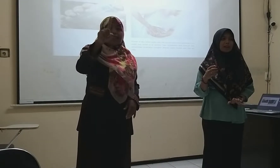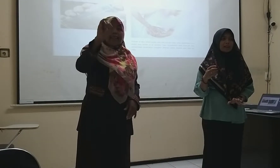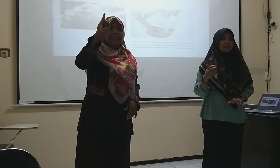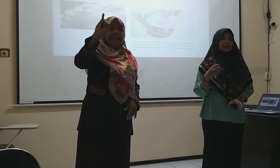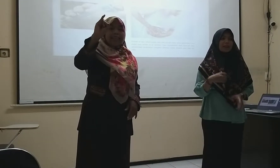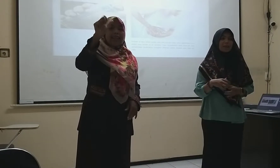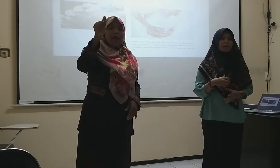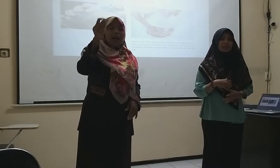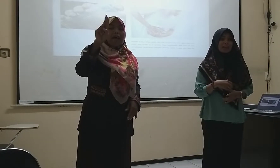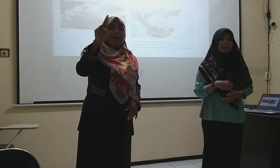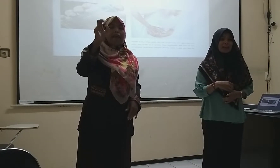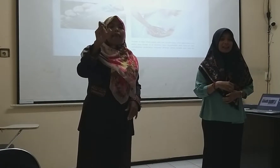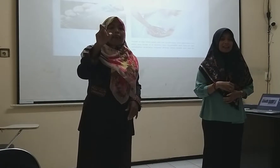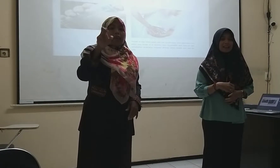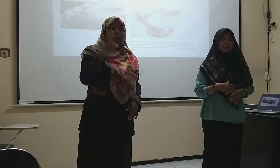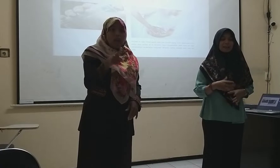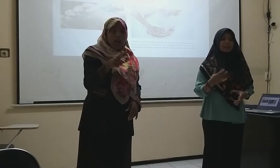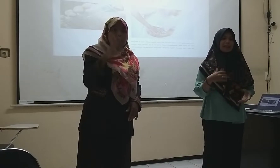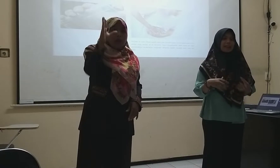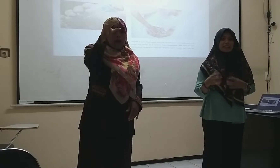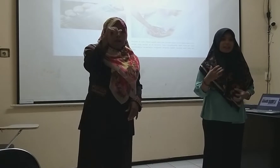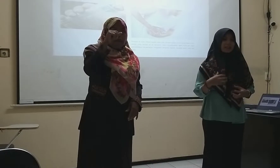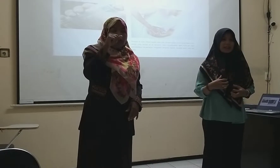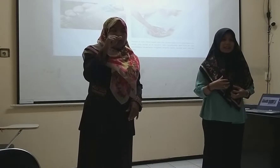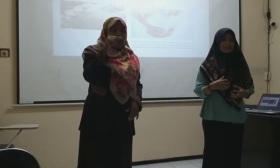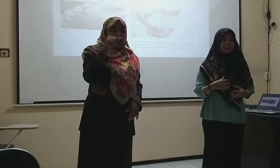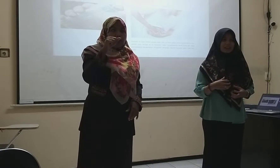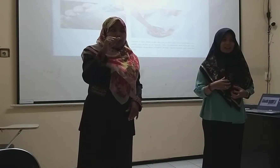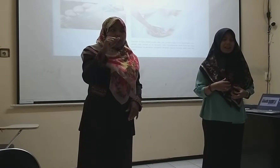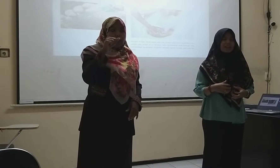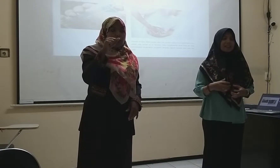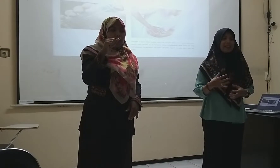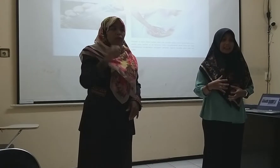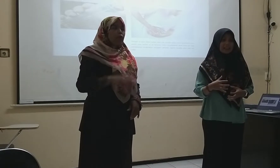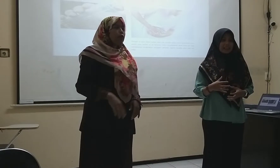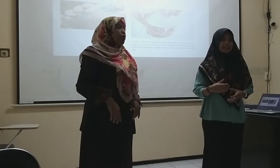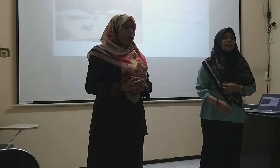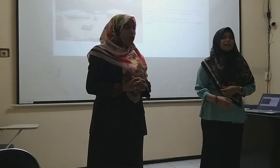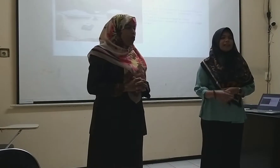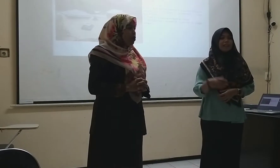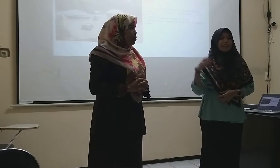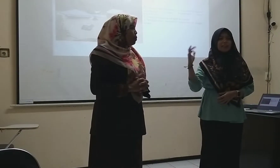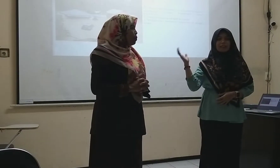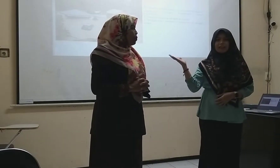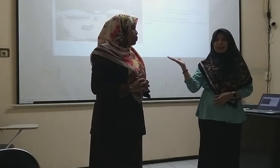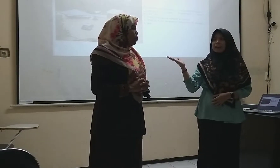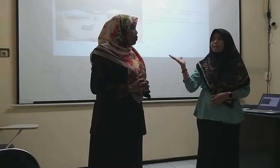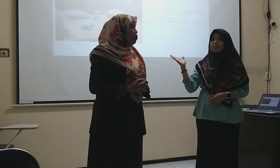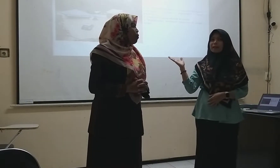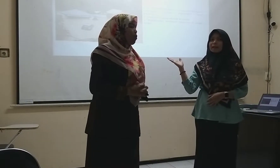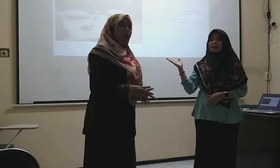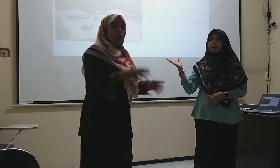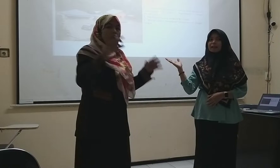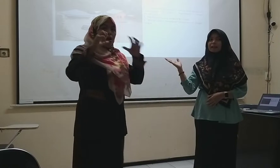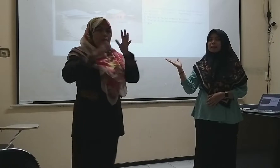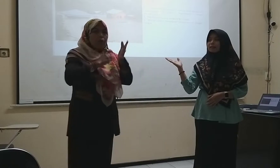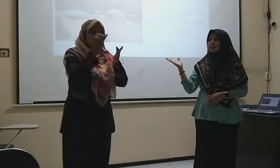yang menyerang manusia, ya, seperti diare biasa gitu ya. Diare ini adalah